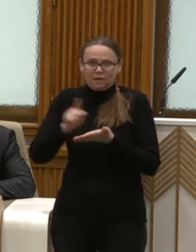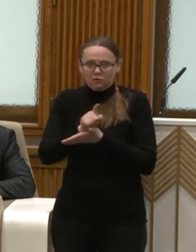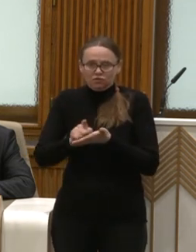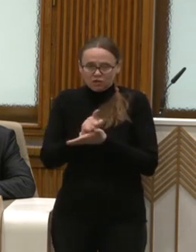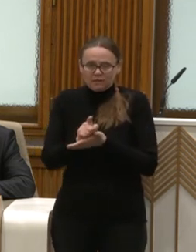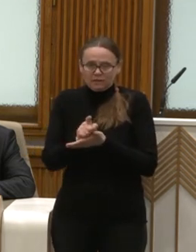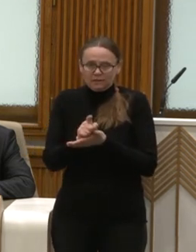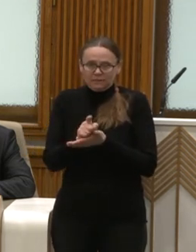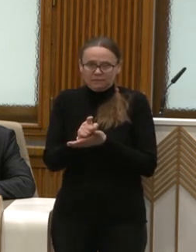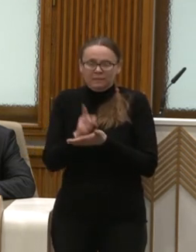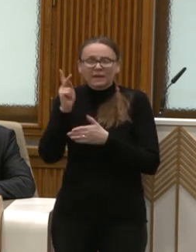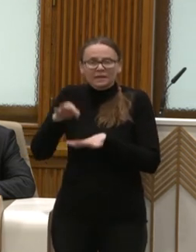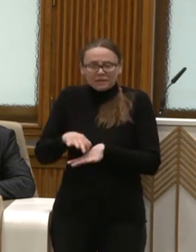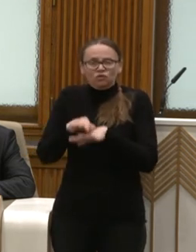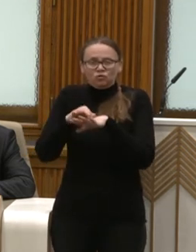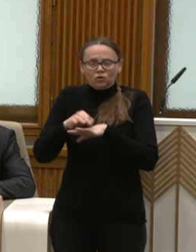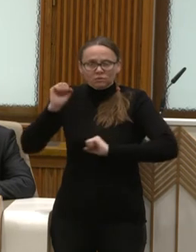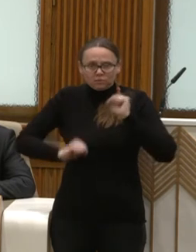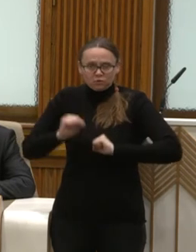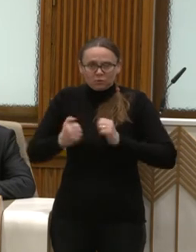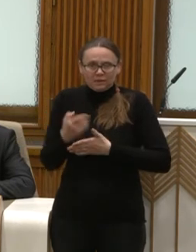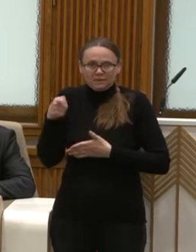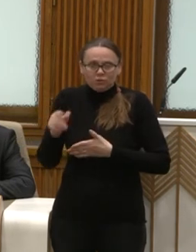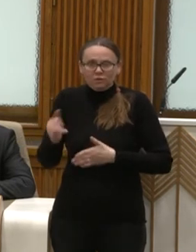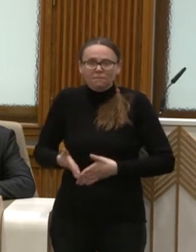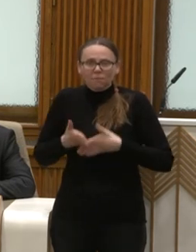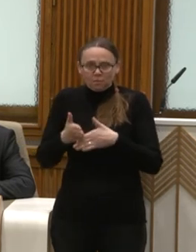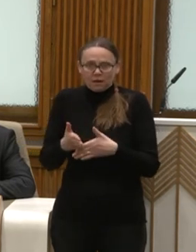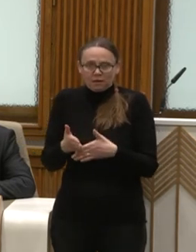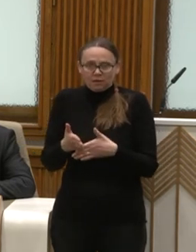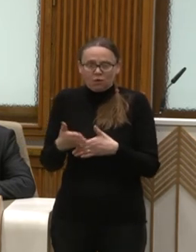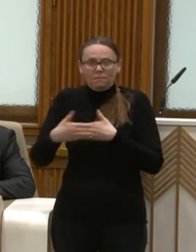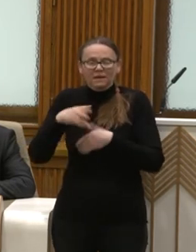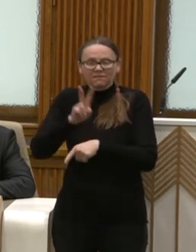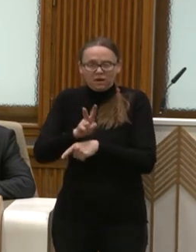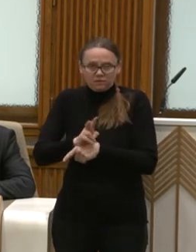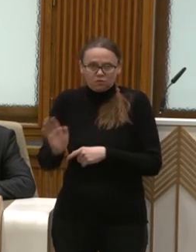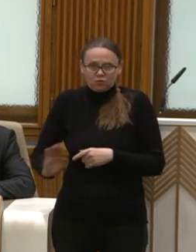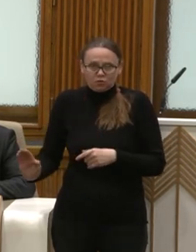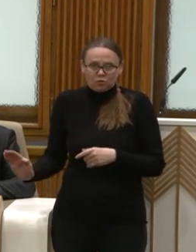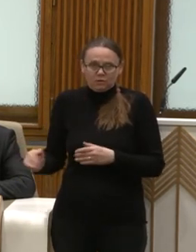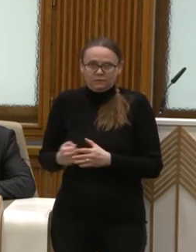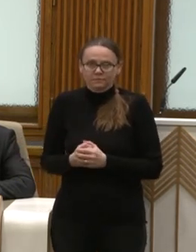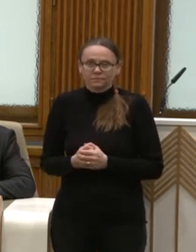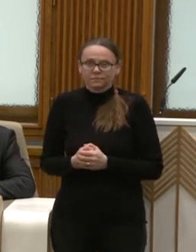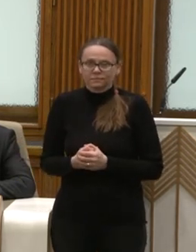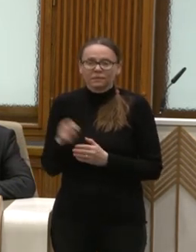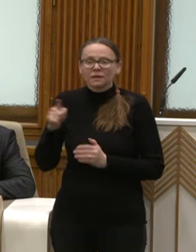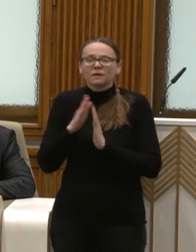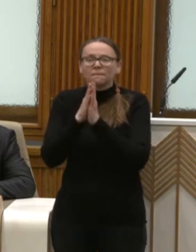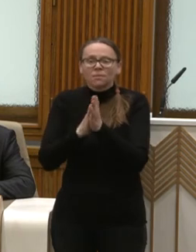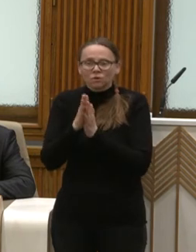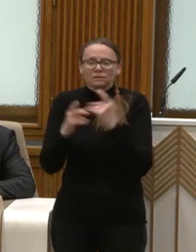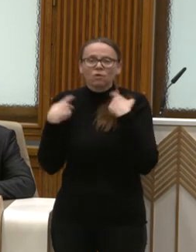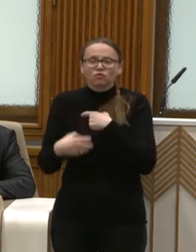ki se čutijo sposobne za to, da pomagajo pri varstvu otrok, in prosimo